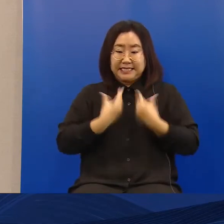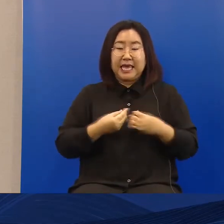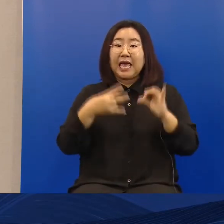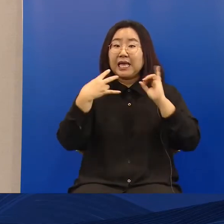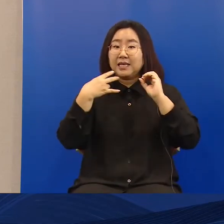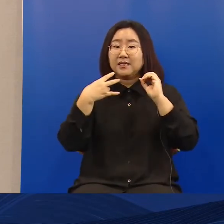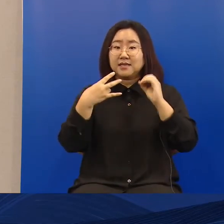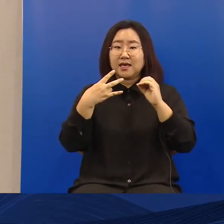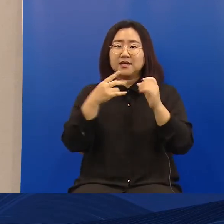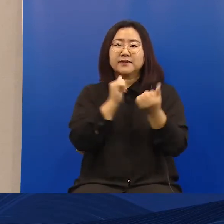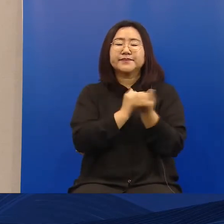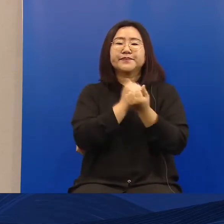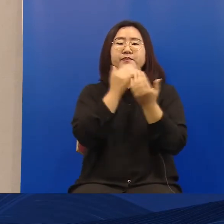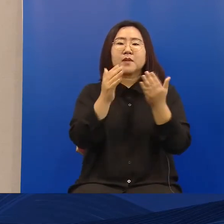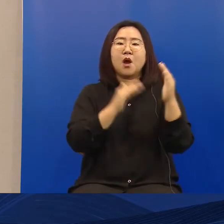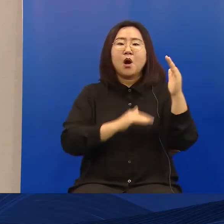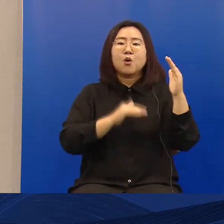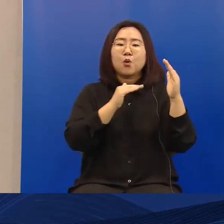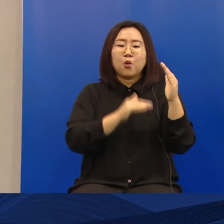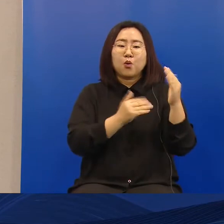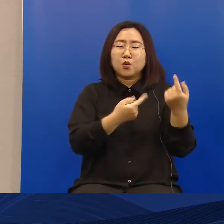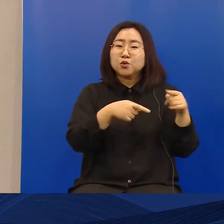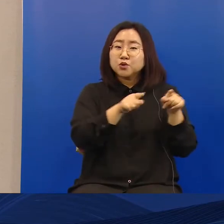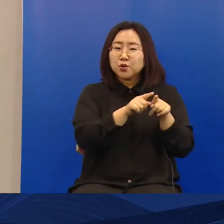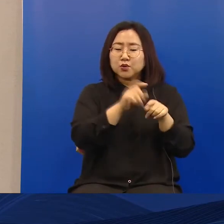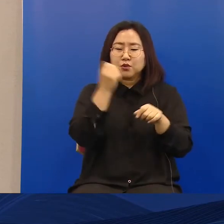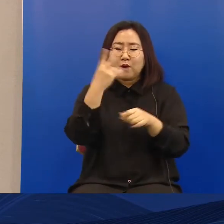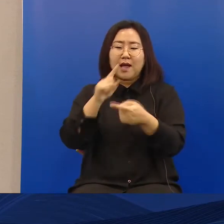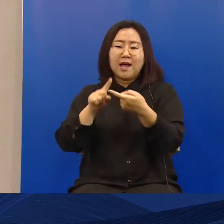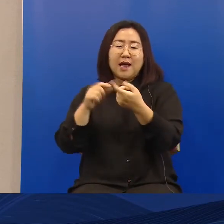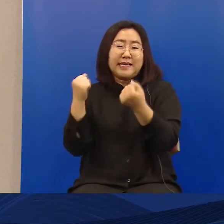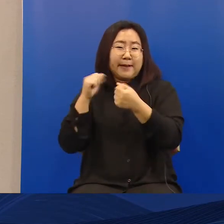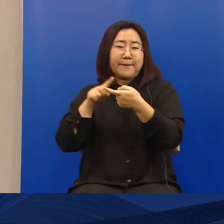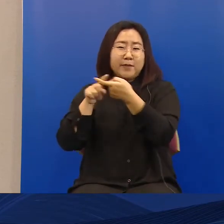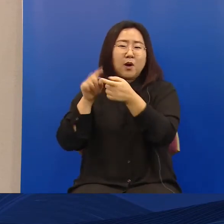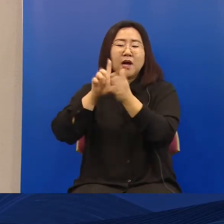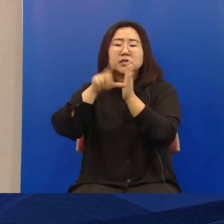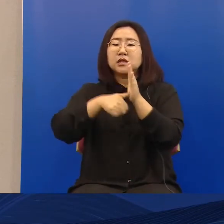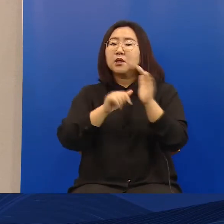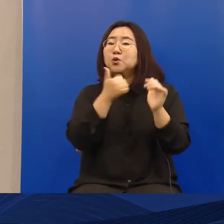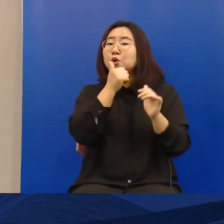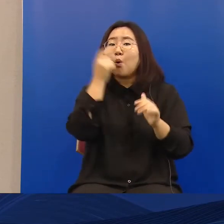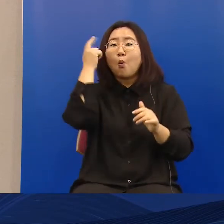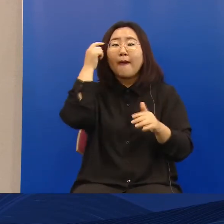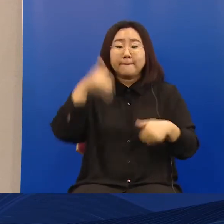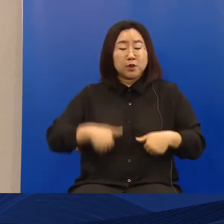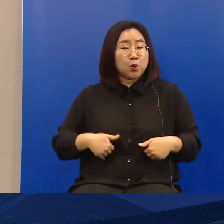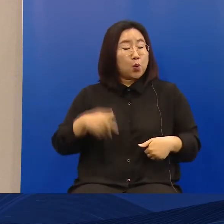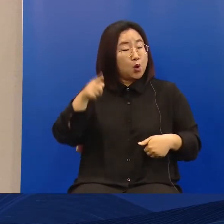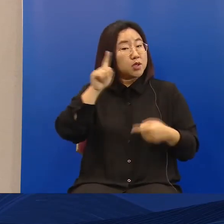들어드리겠습니다. 공존과 협력에서 수어 통역이 왜 중요한지 말씀을 드리고 싶습니다.